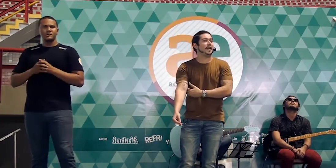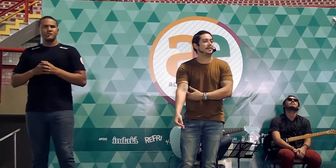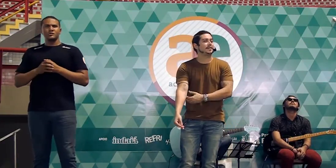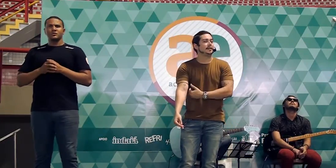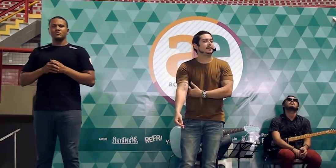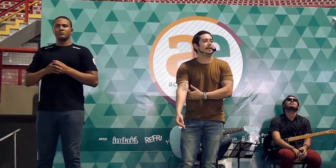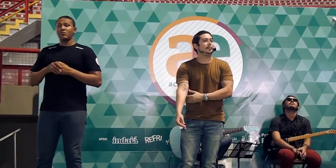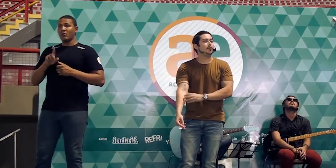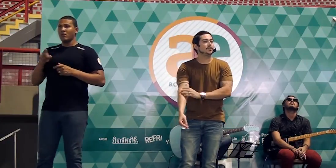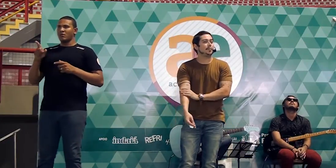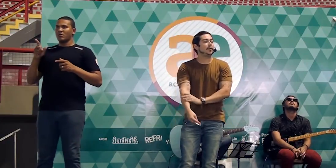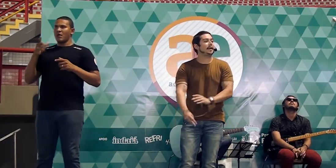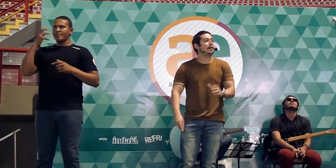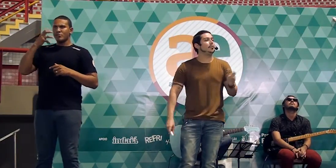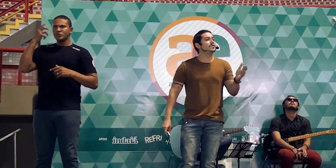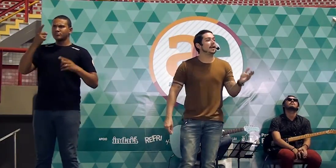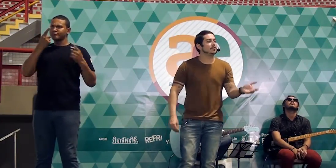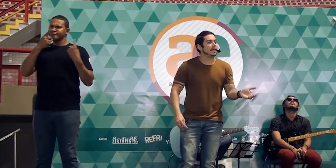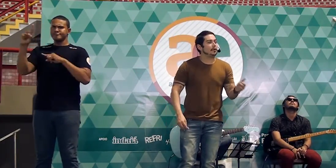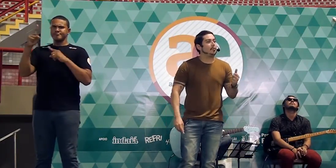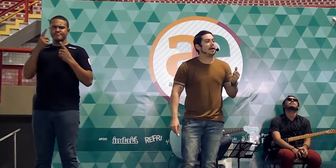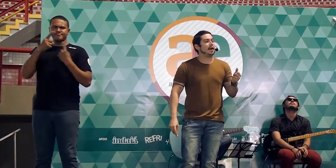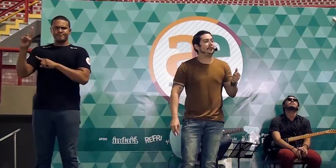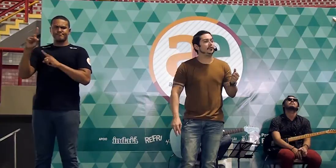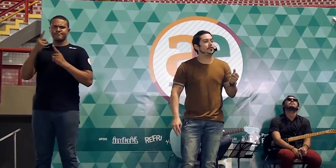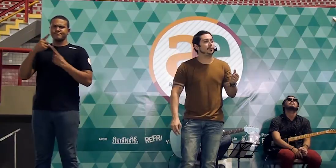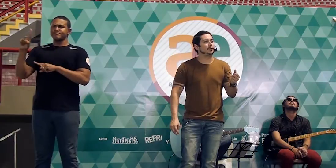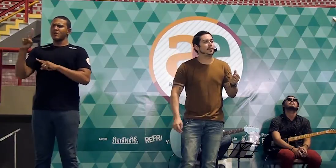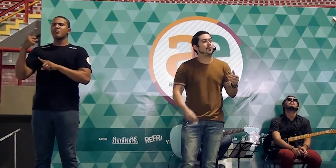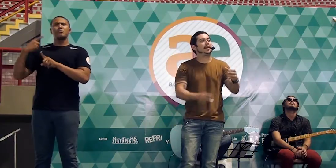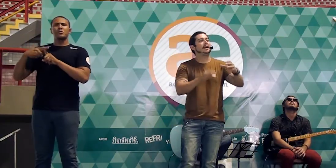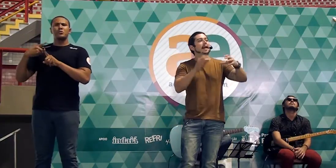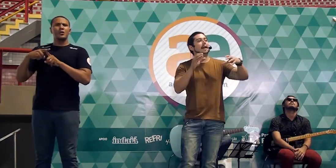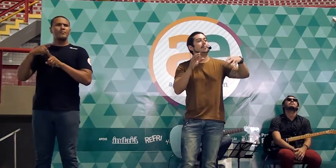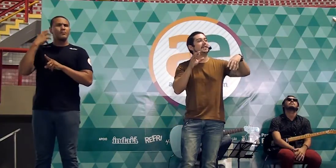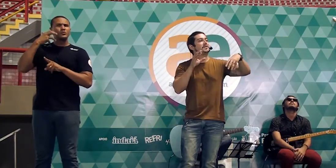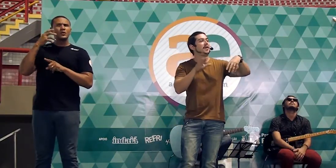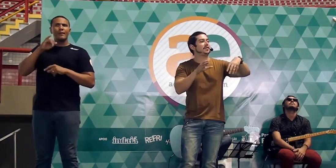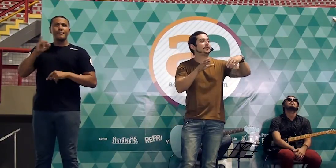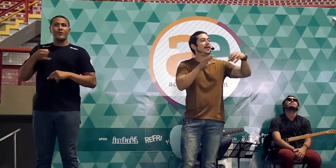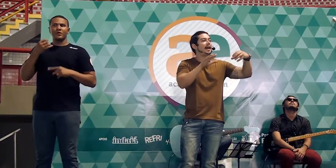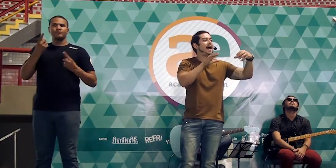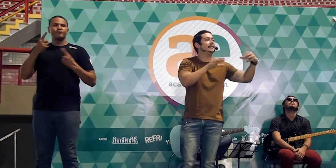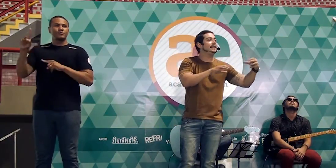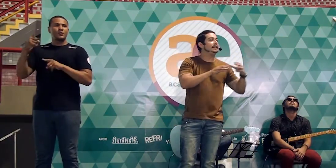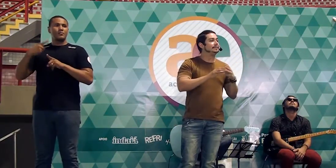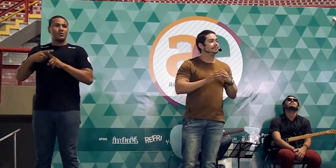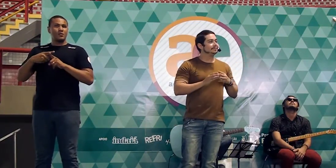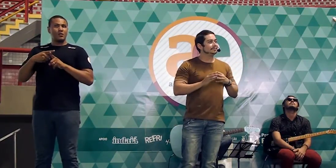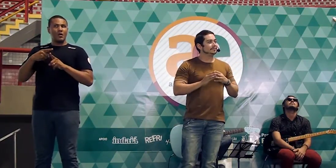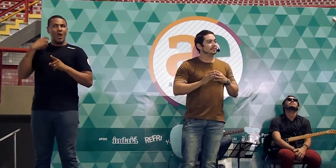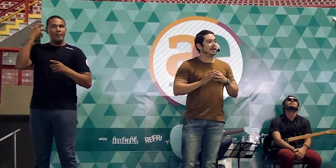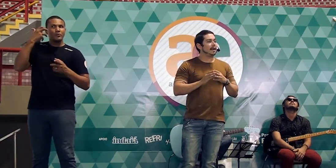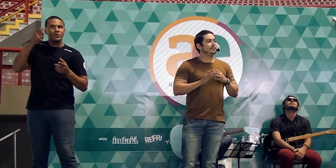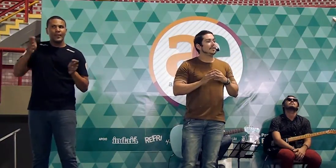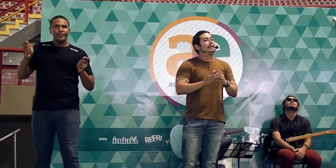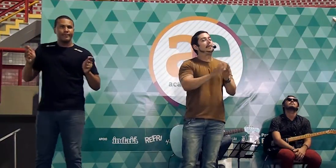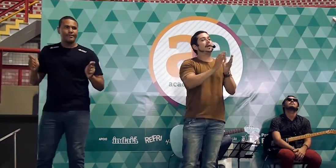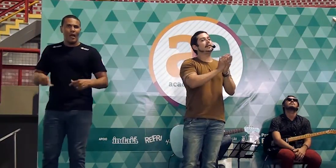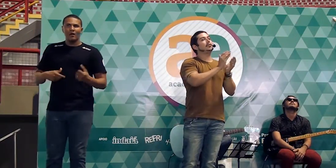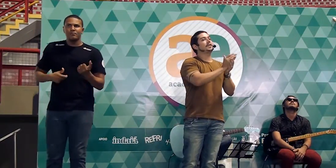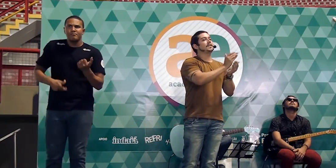pelo viés da música, por que a música era usada como a fonte de protesto? Porque era mais fácil falar ali,